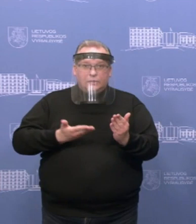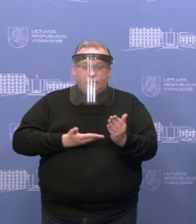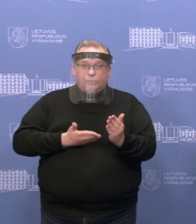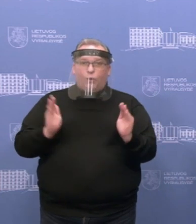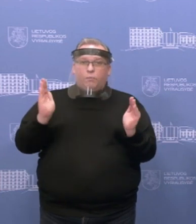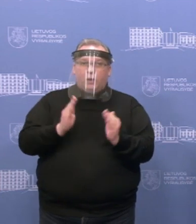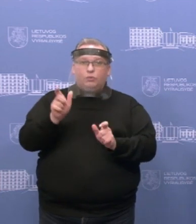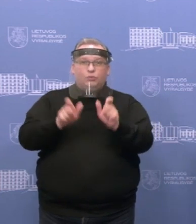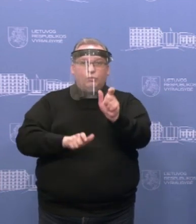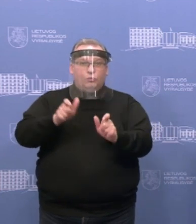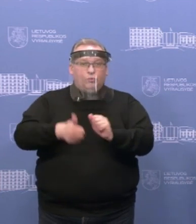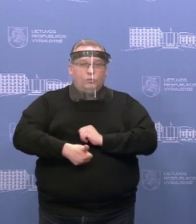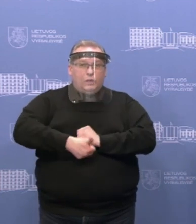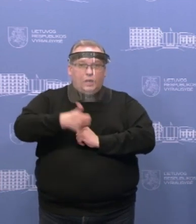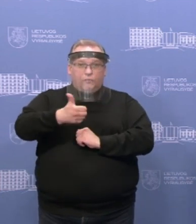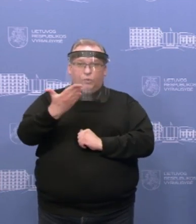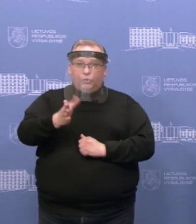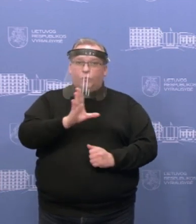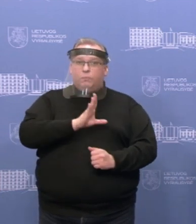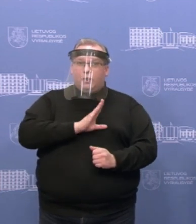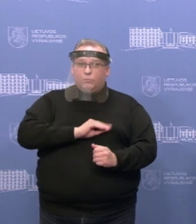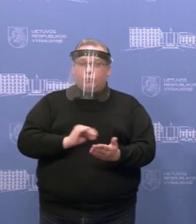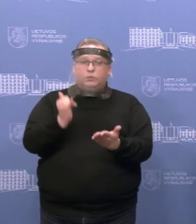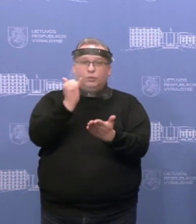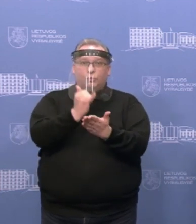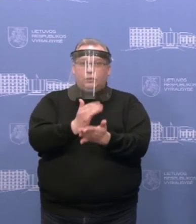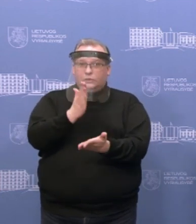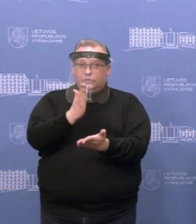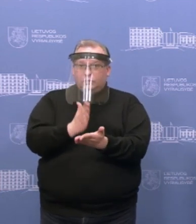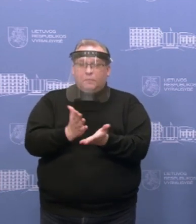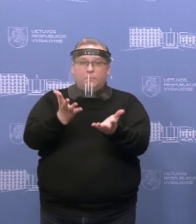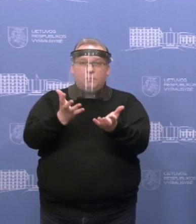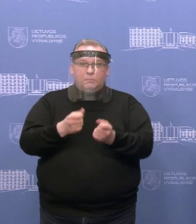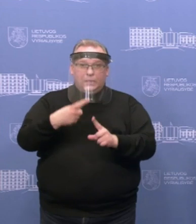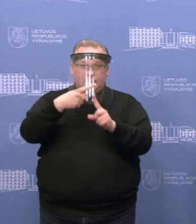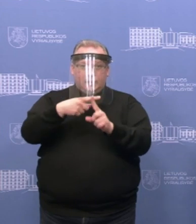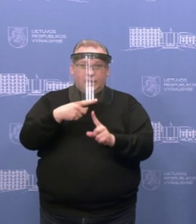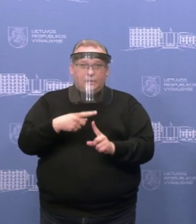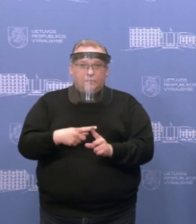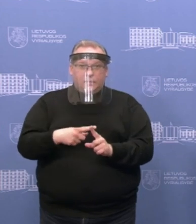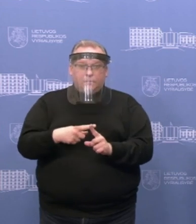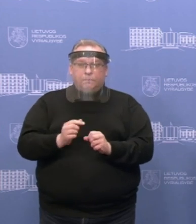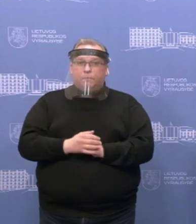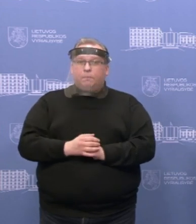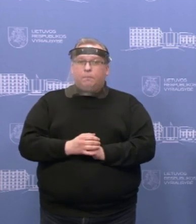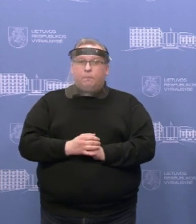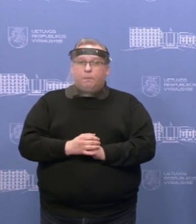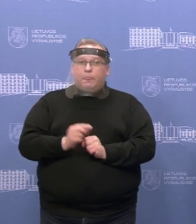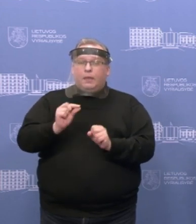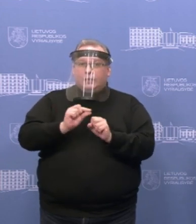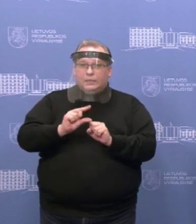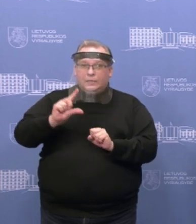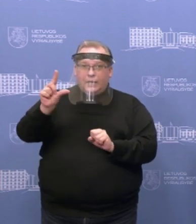žmonių geroviai, jų pajamoms užtikrinti yra priimti teigiami sprendimai, auga